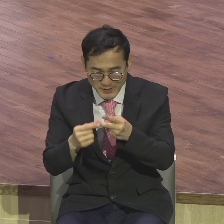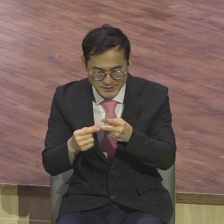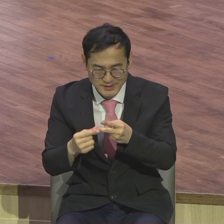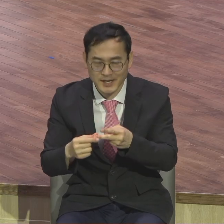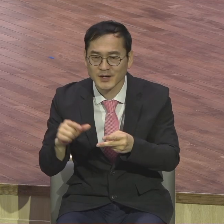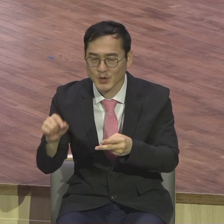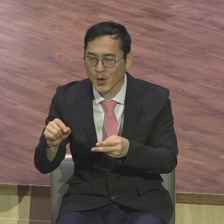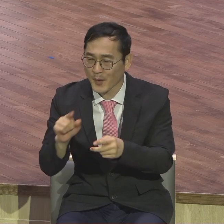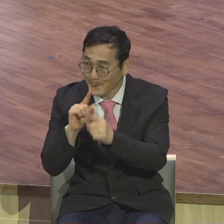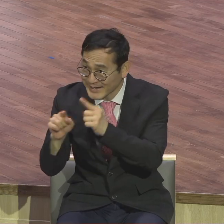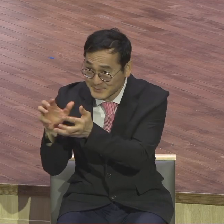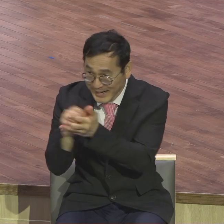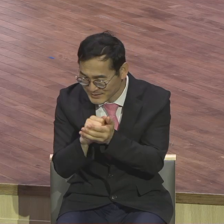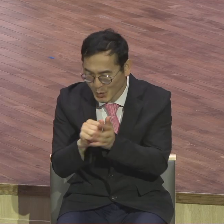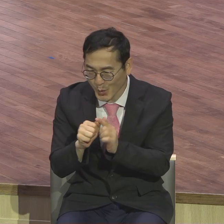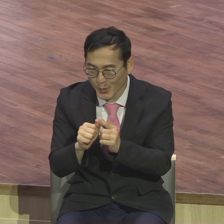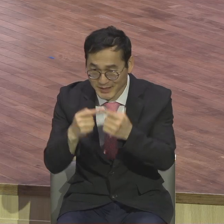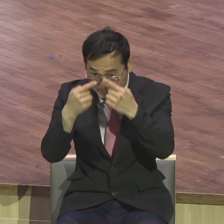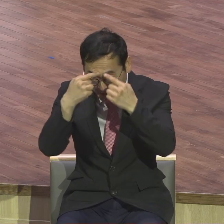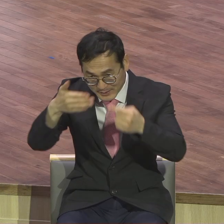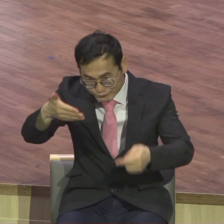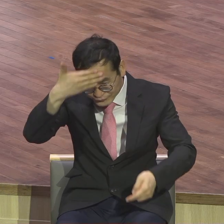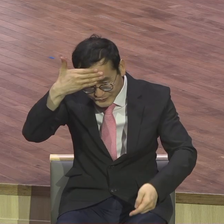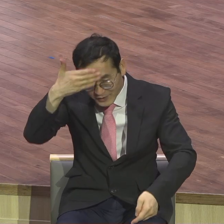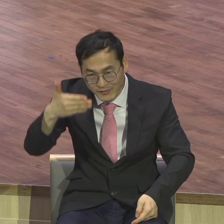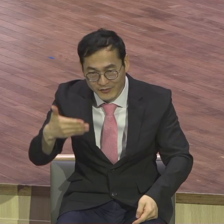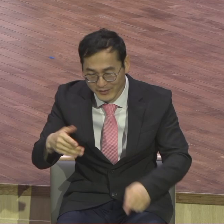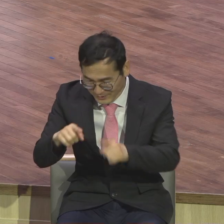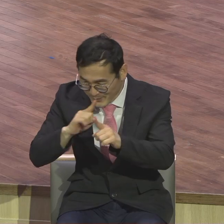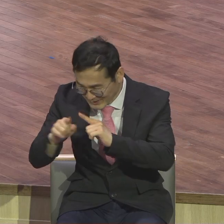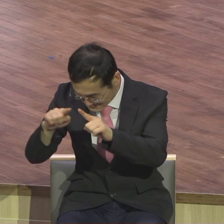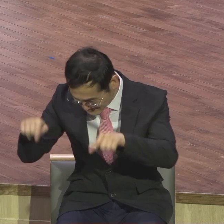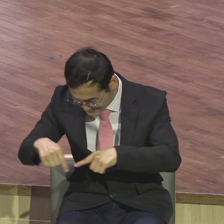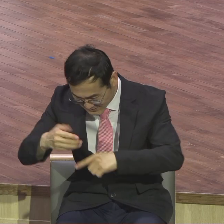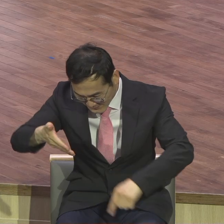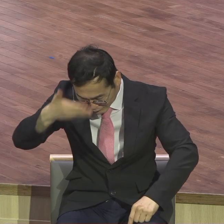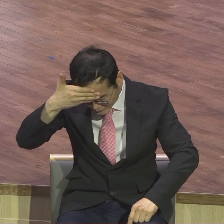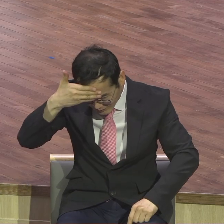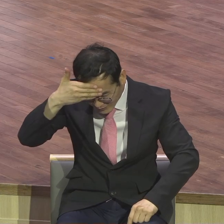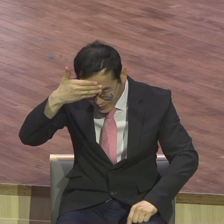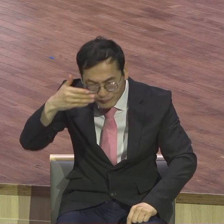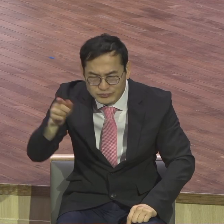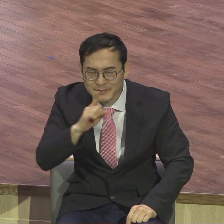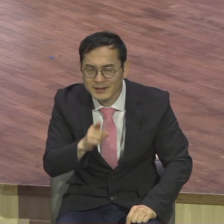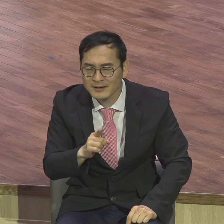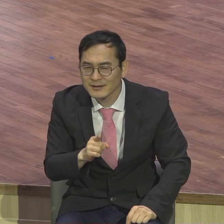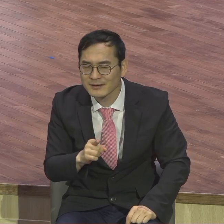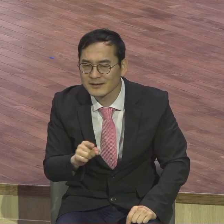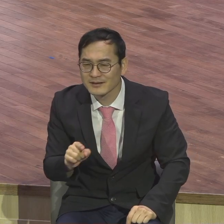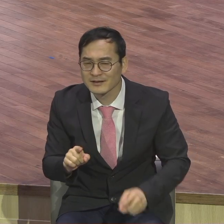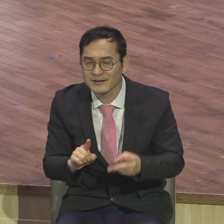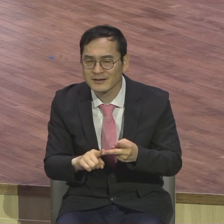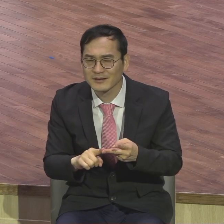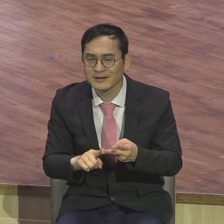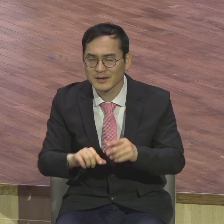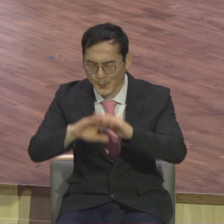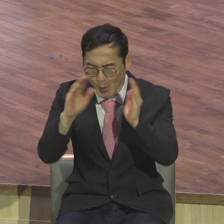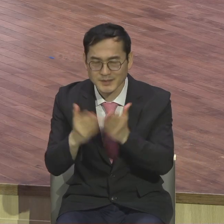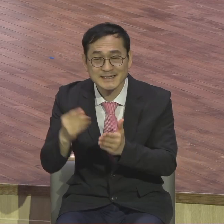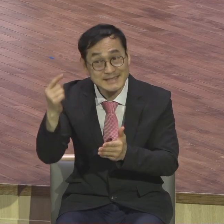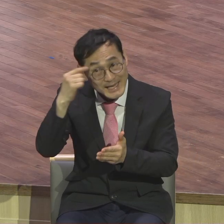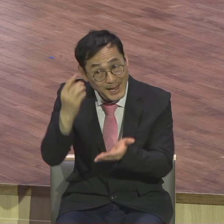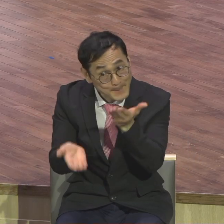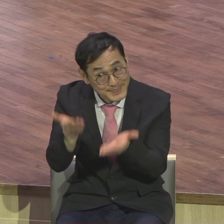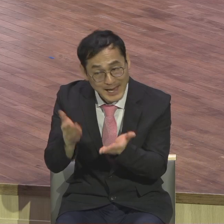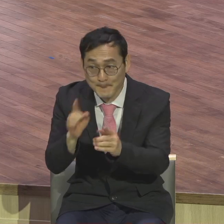미간에 붙이고 이마에 붙이고 이마에 말씀 붙이는 게 무슨 말입니까 모든 생각과